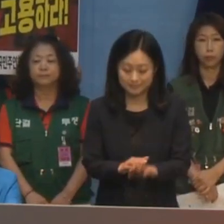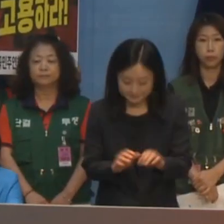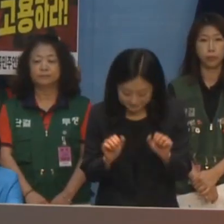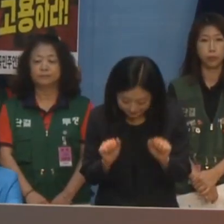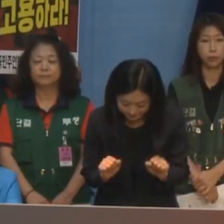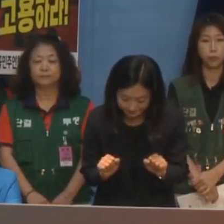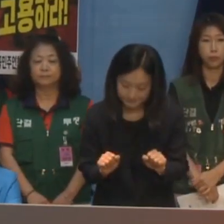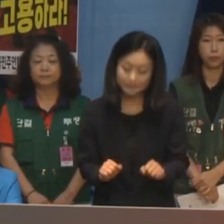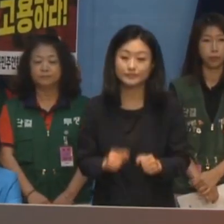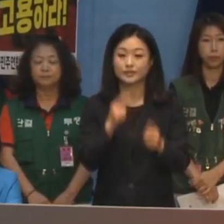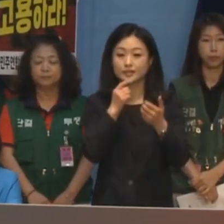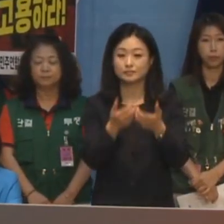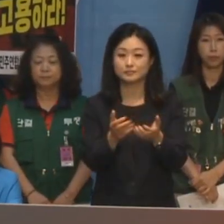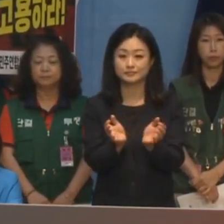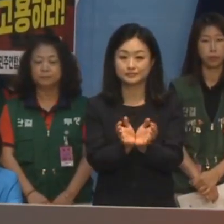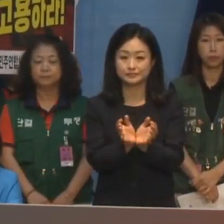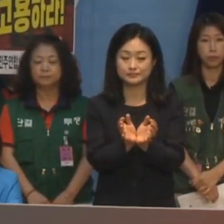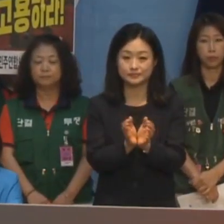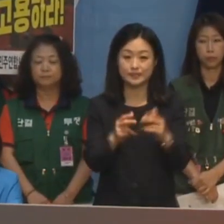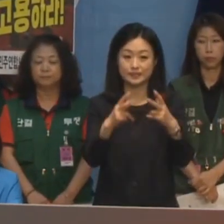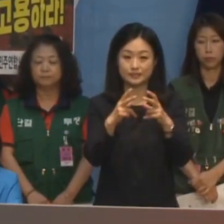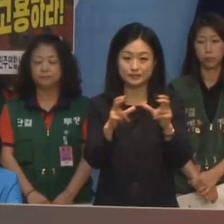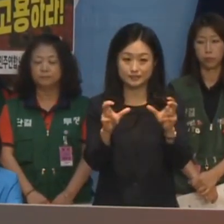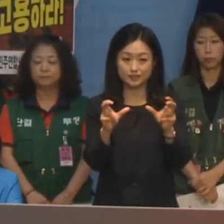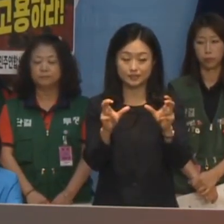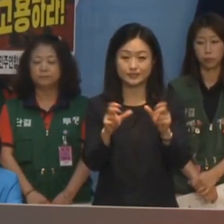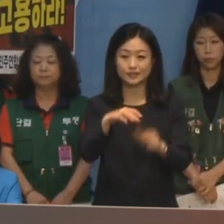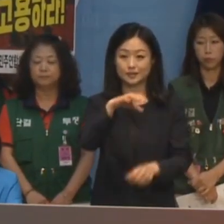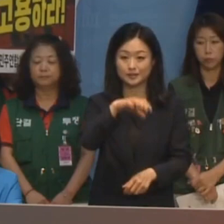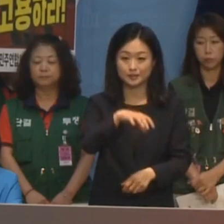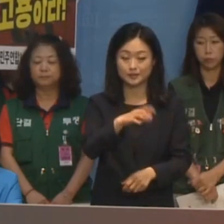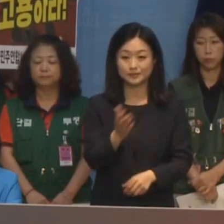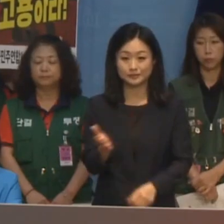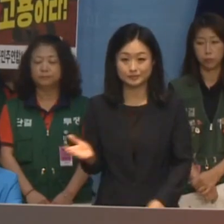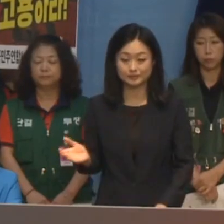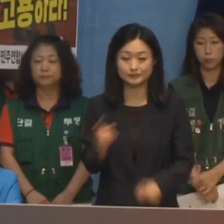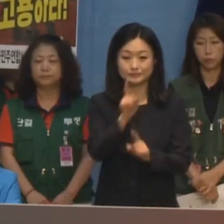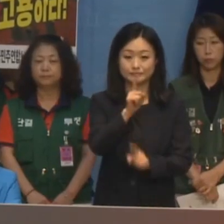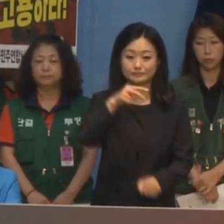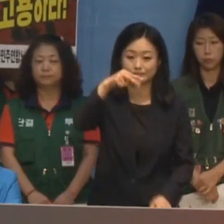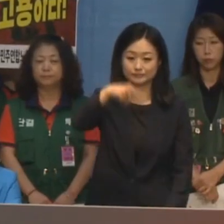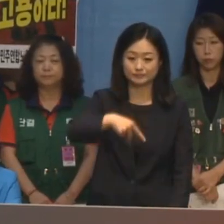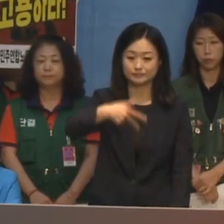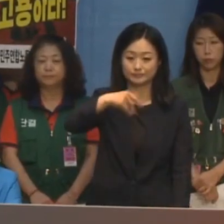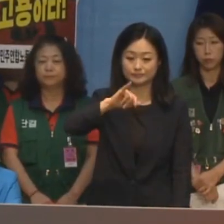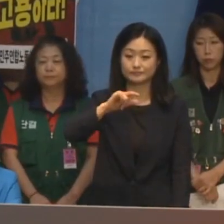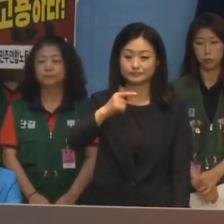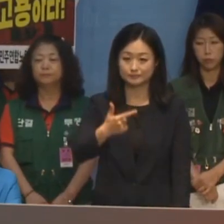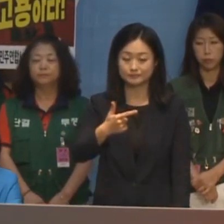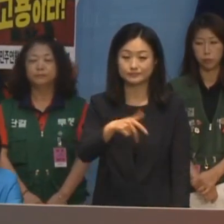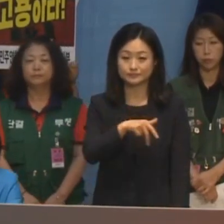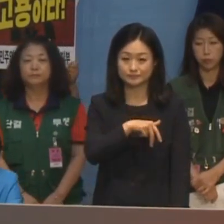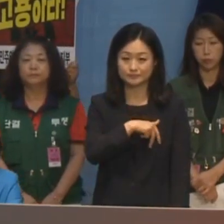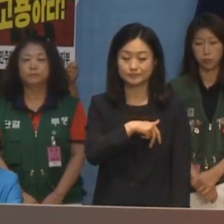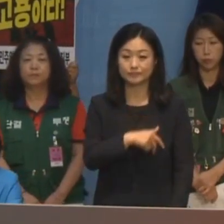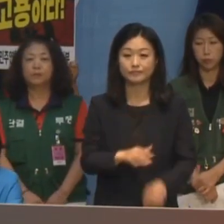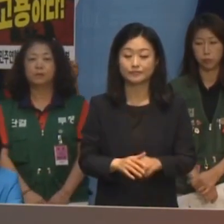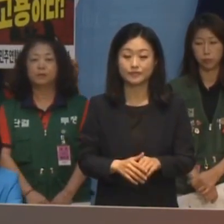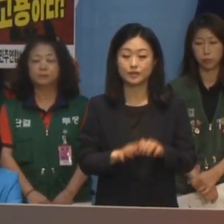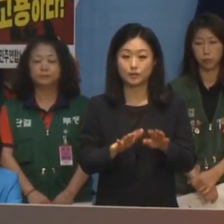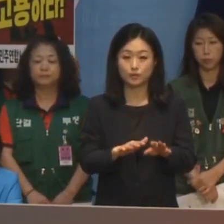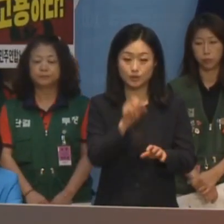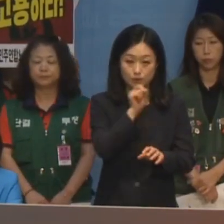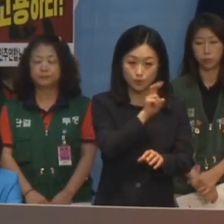안녕하십니까. 더불어민주당 성남시 중원구 국회의원 이수진입니다. 오늘 용인서울